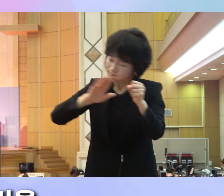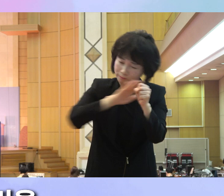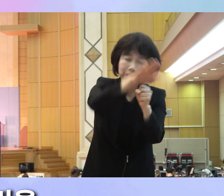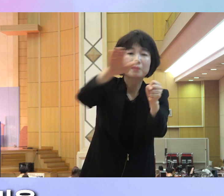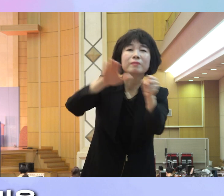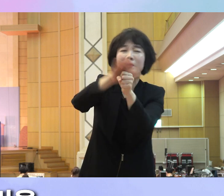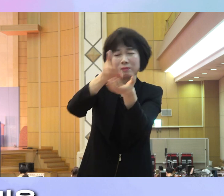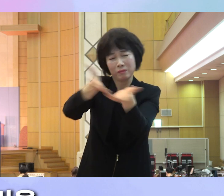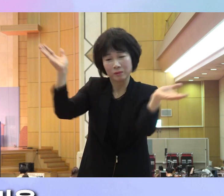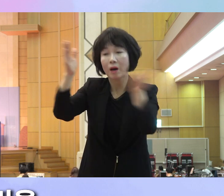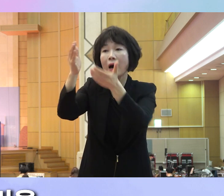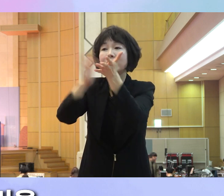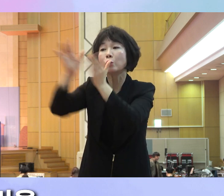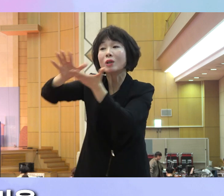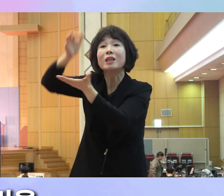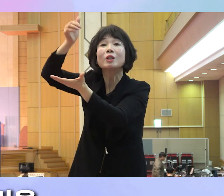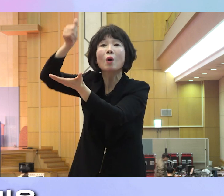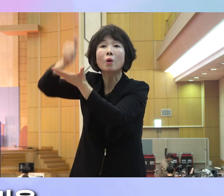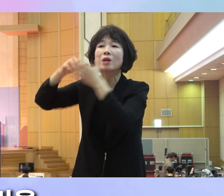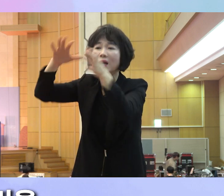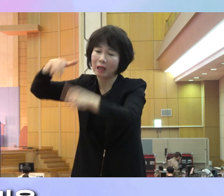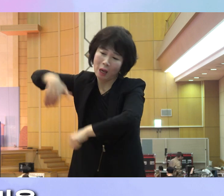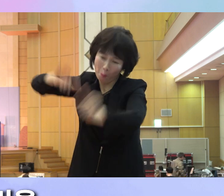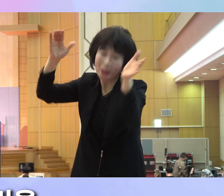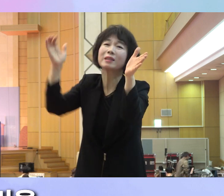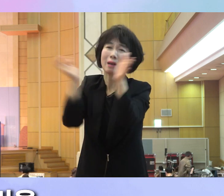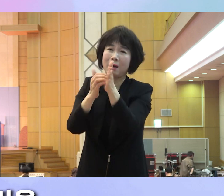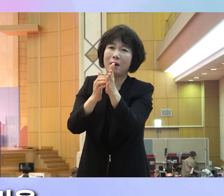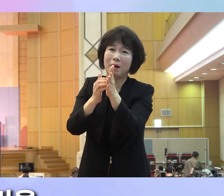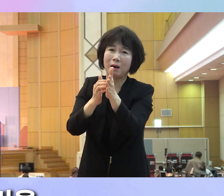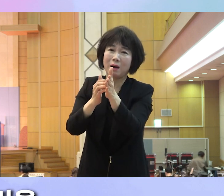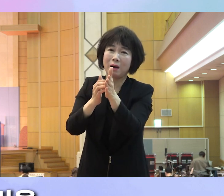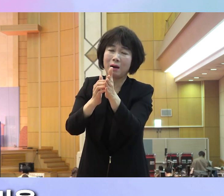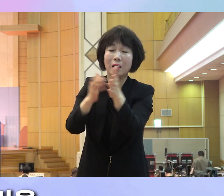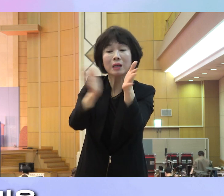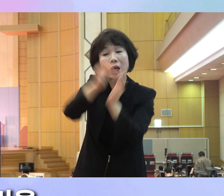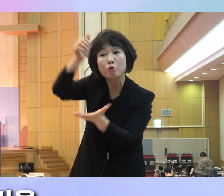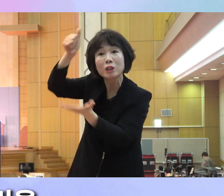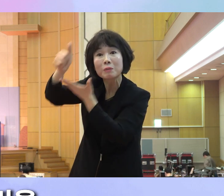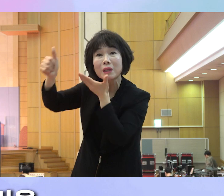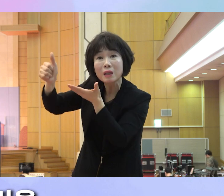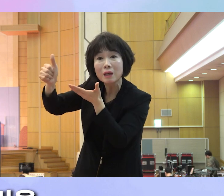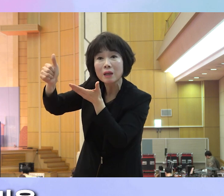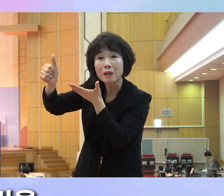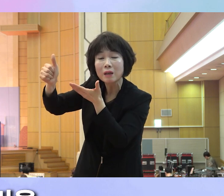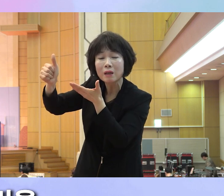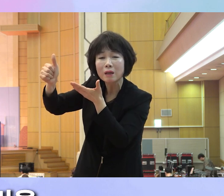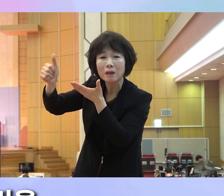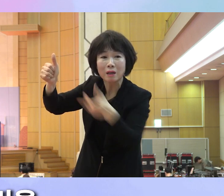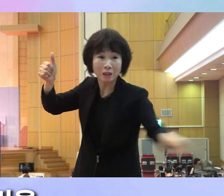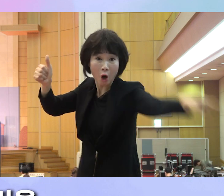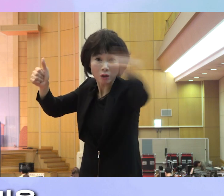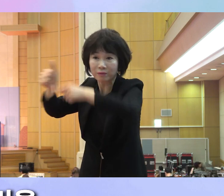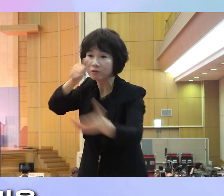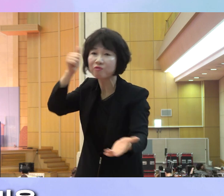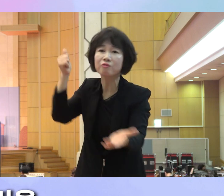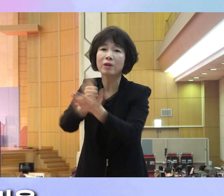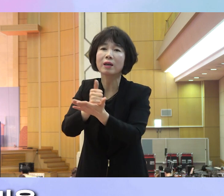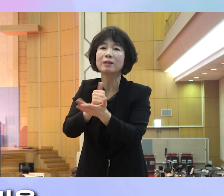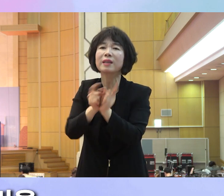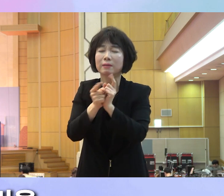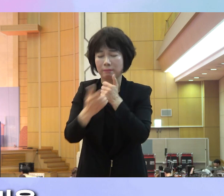사랑하셔서 독생자 예수 그리스도를 이 땅에 보내시고 예수님께서 우리의